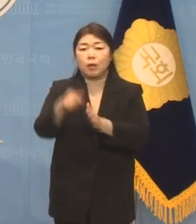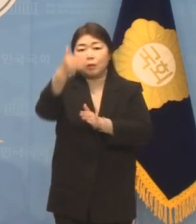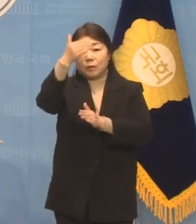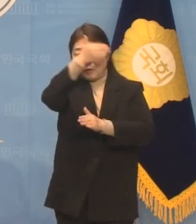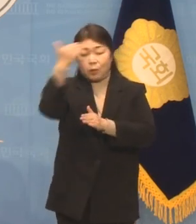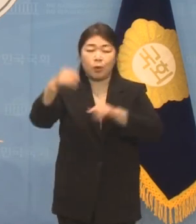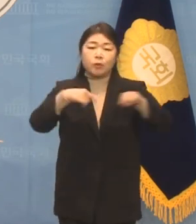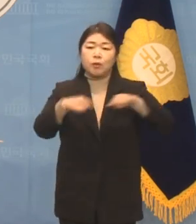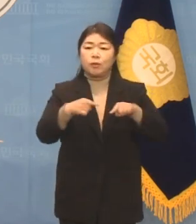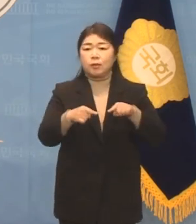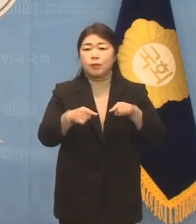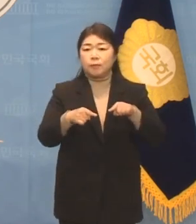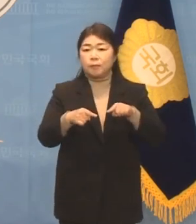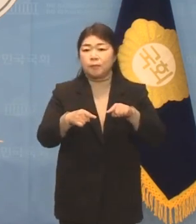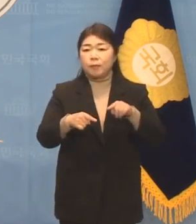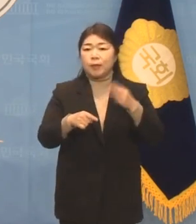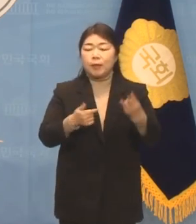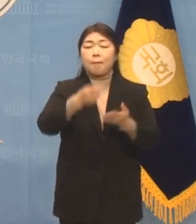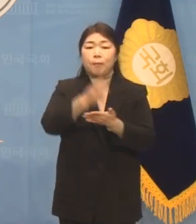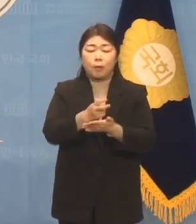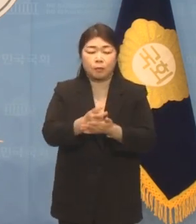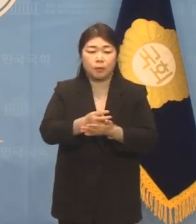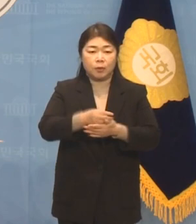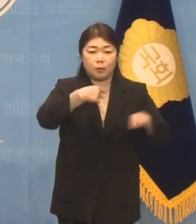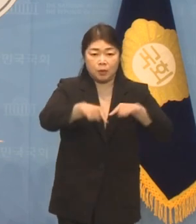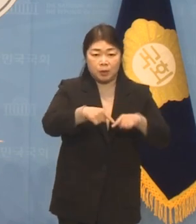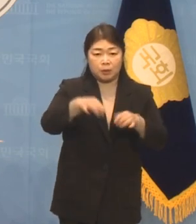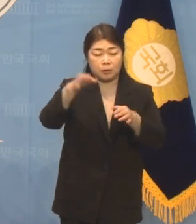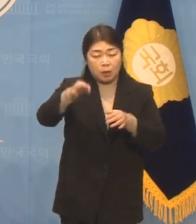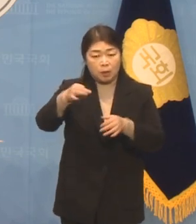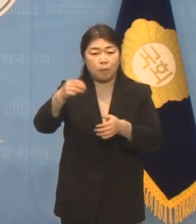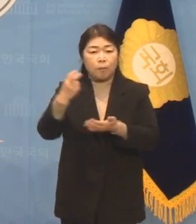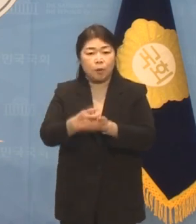정치 부스터 3법, 정치자금법,